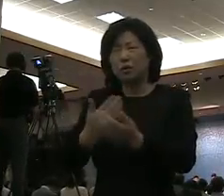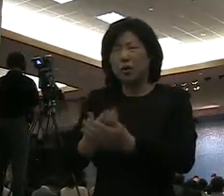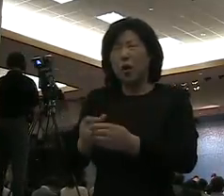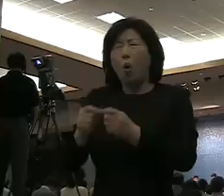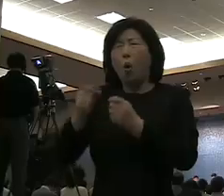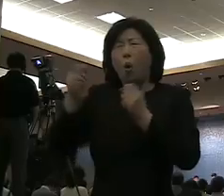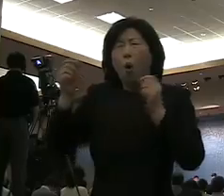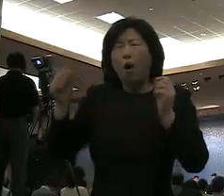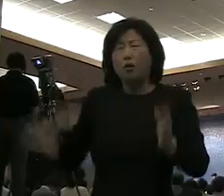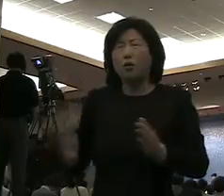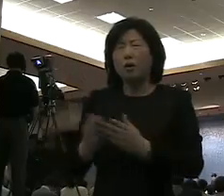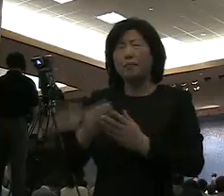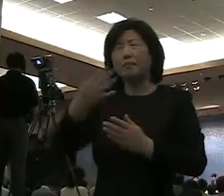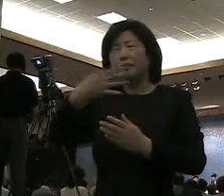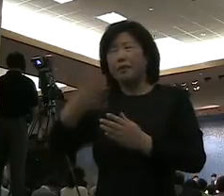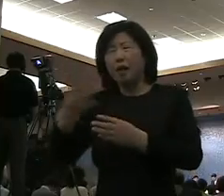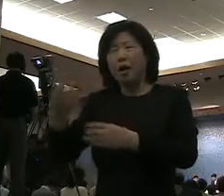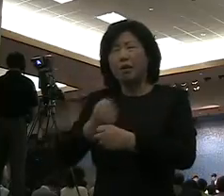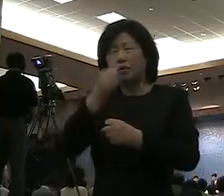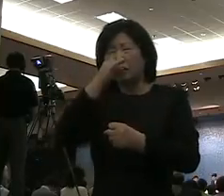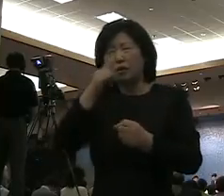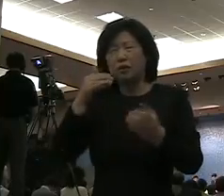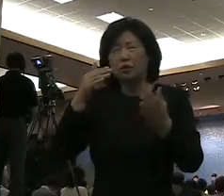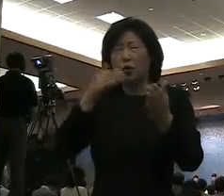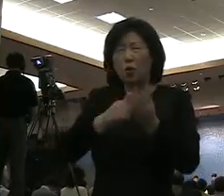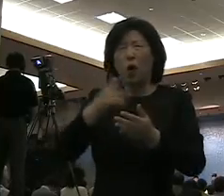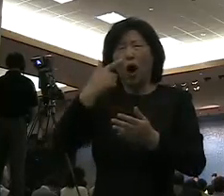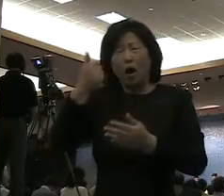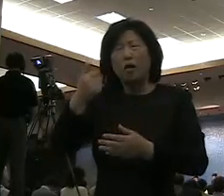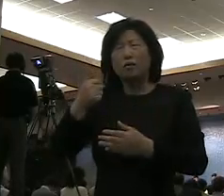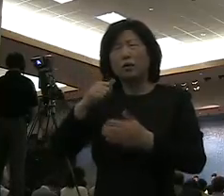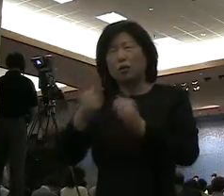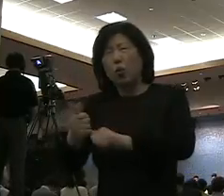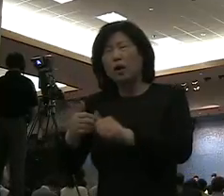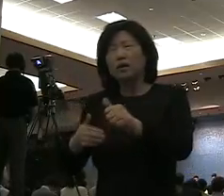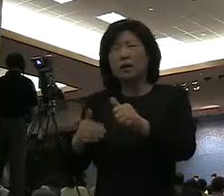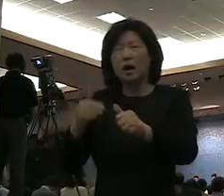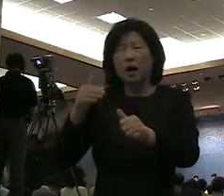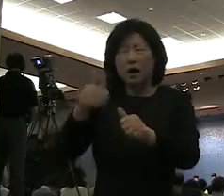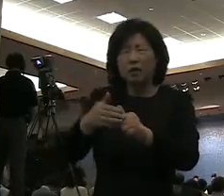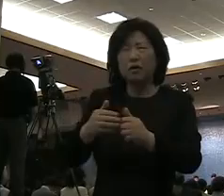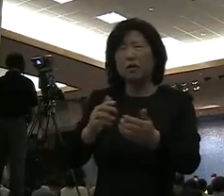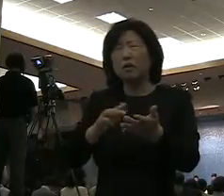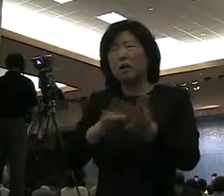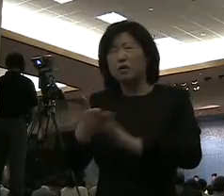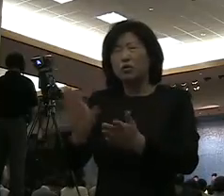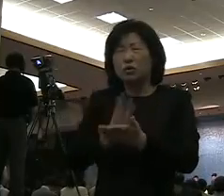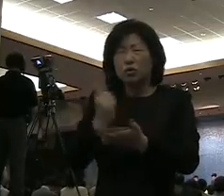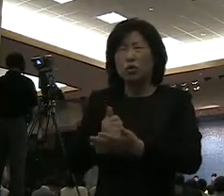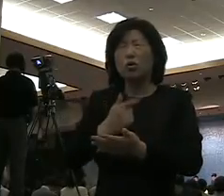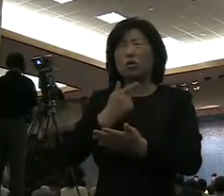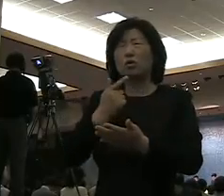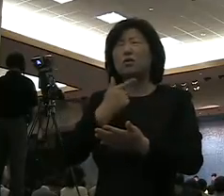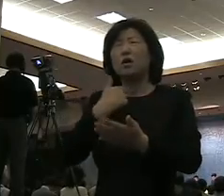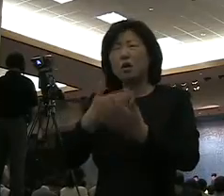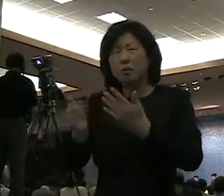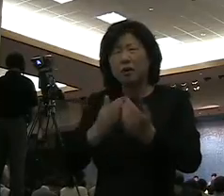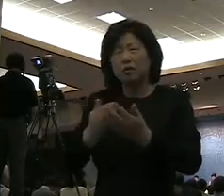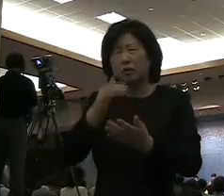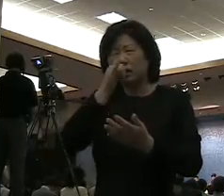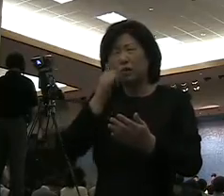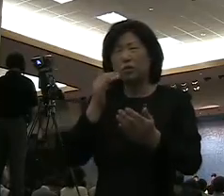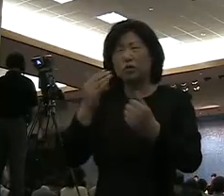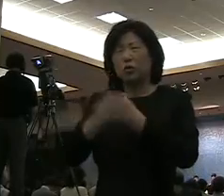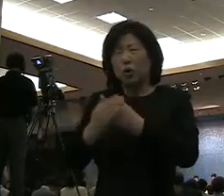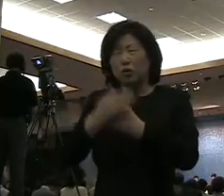있도록 도와주시옵소서. 아버지가 돌아가시기 전에 꼭 예수 그리스도를 체험하는 신앙이 있게 하옵소서. 우리의 자녀들을 위해